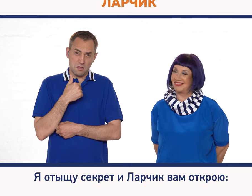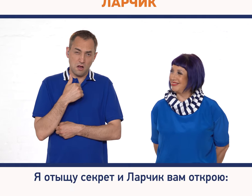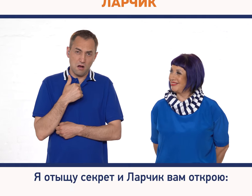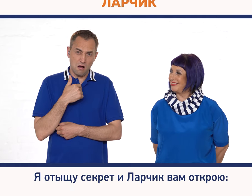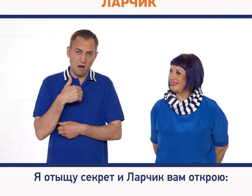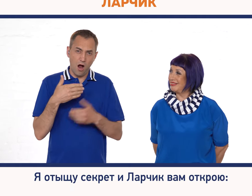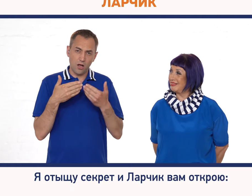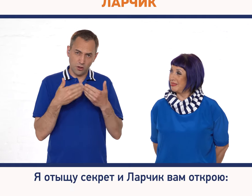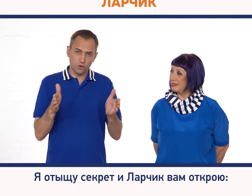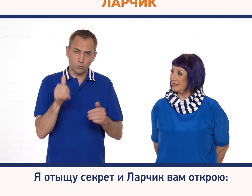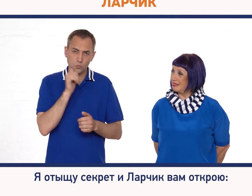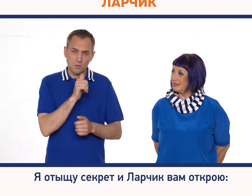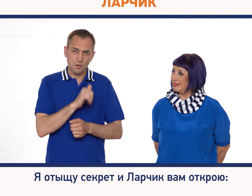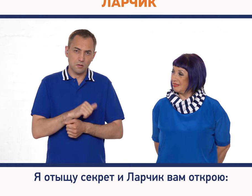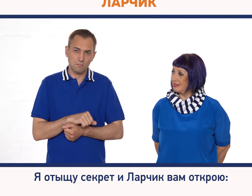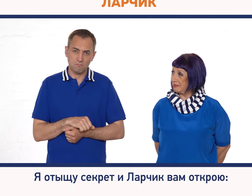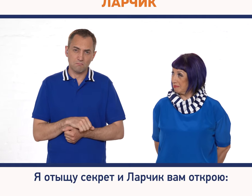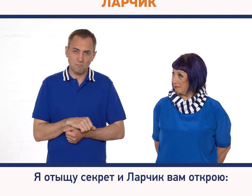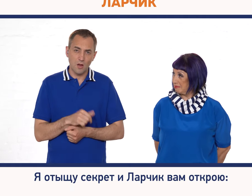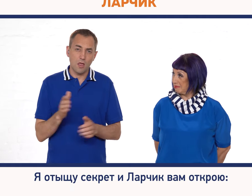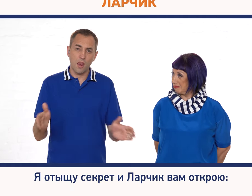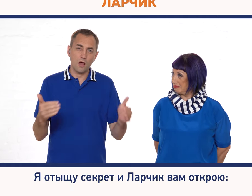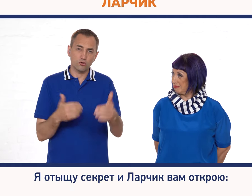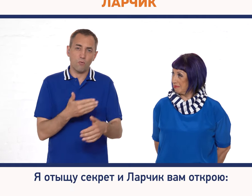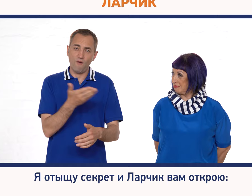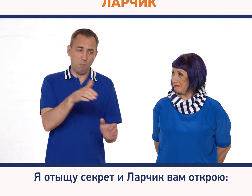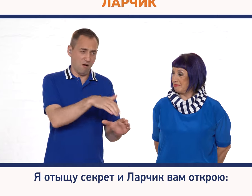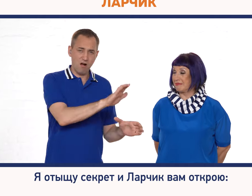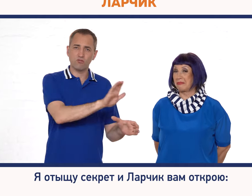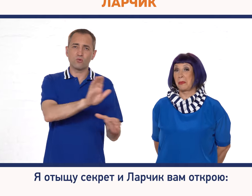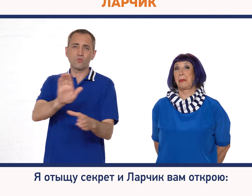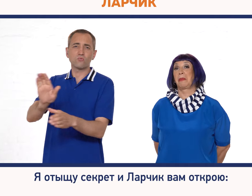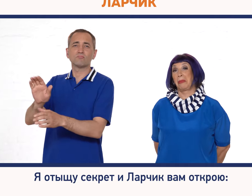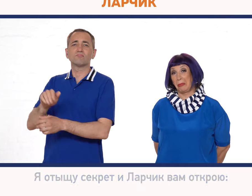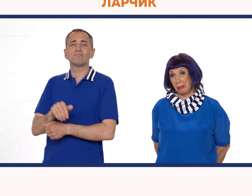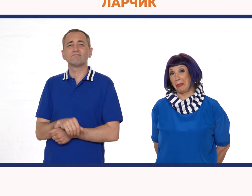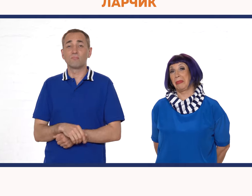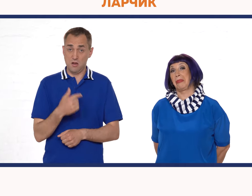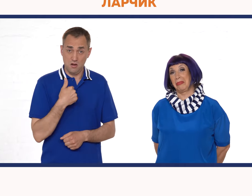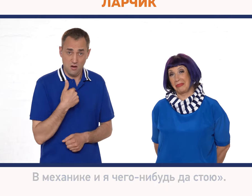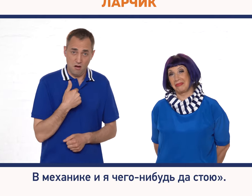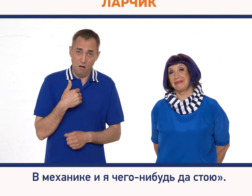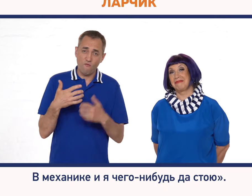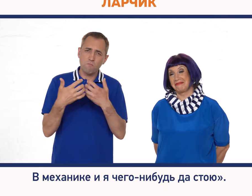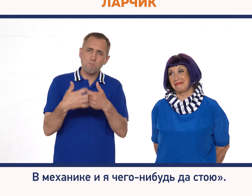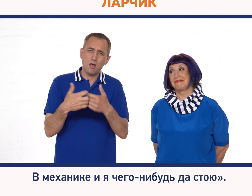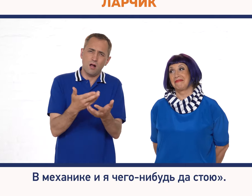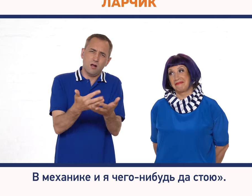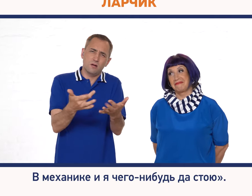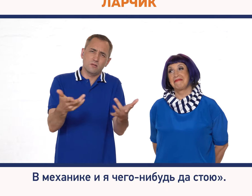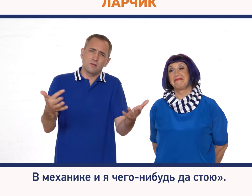Я отыщу секрет и ларчик вам открою.